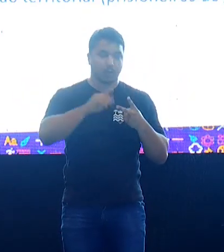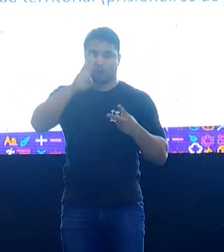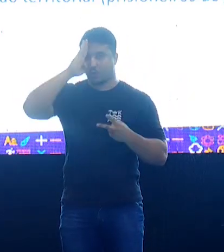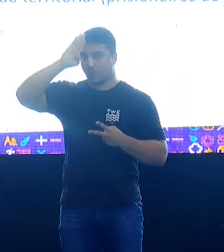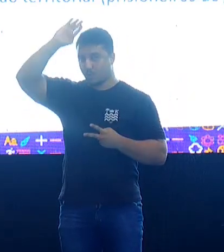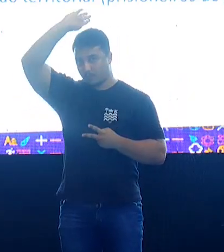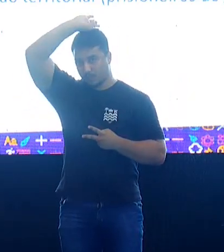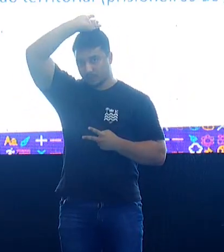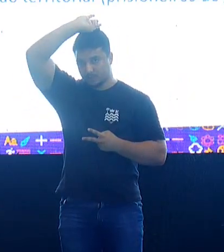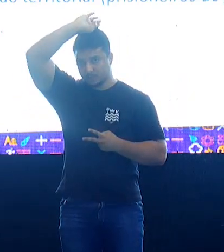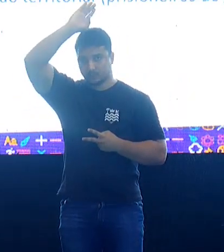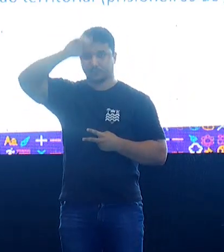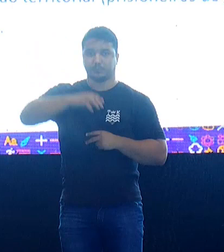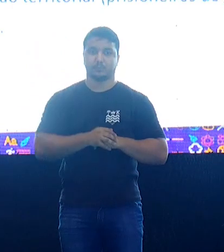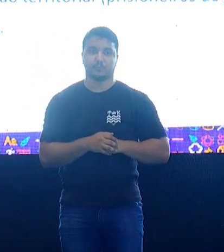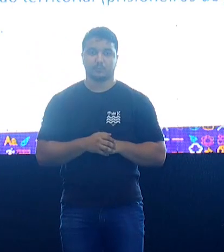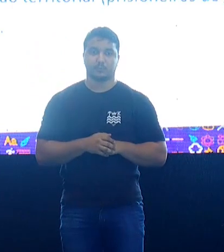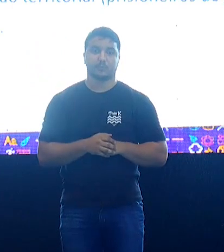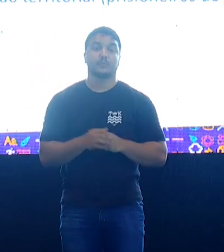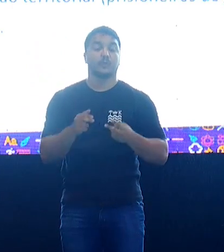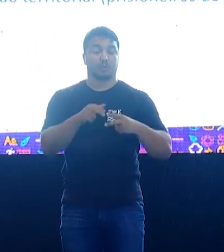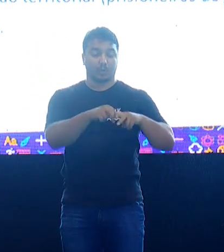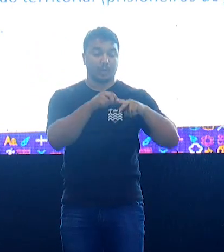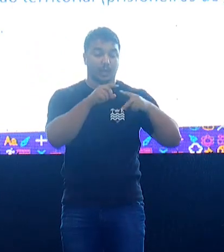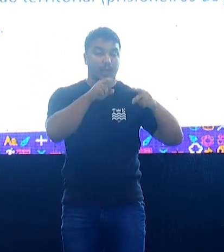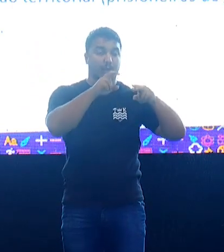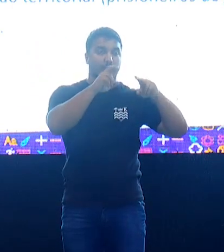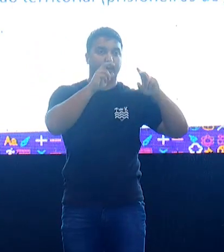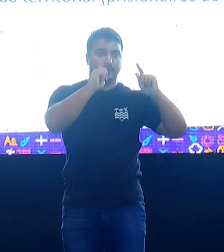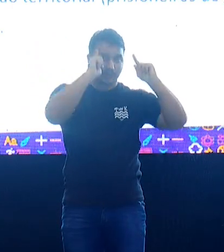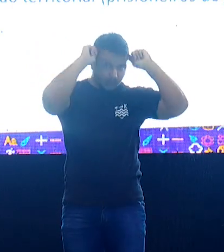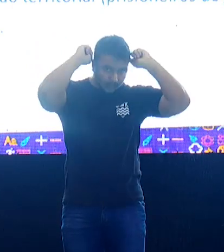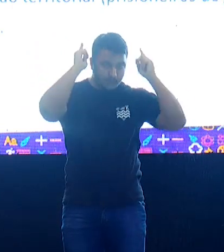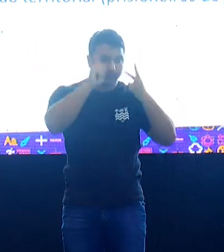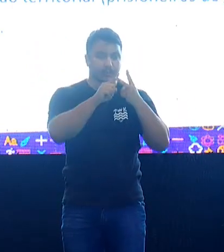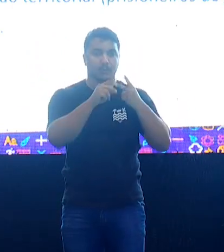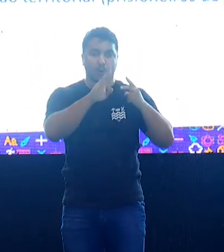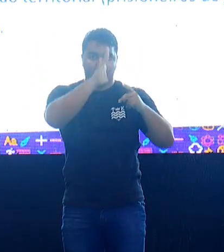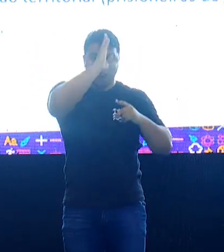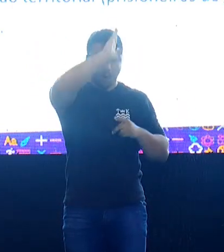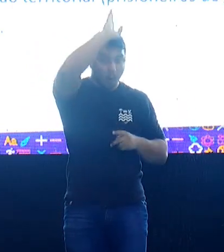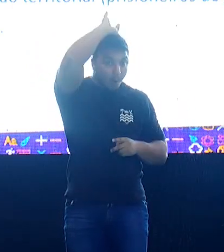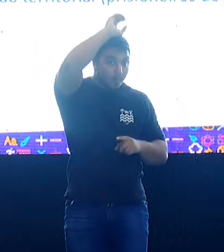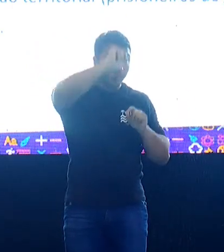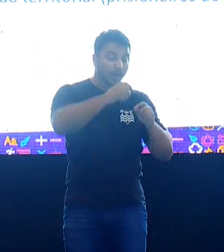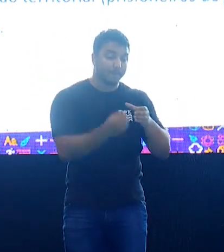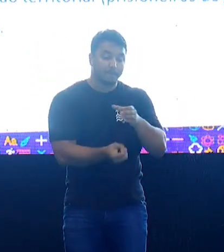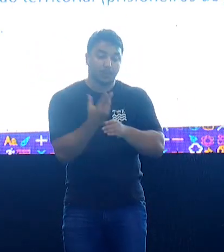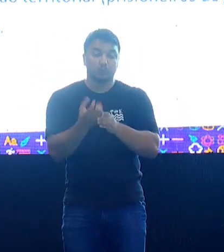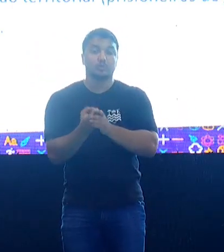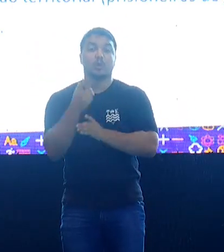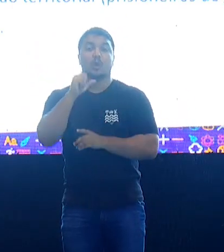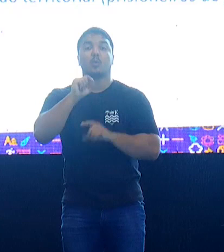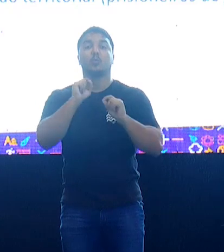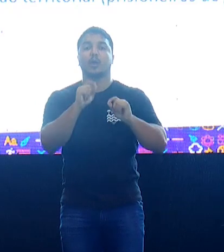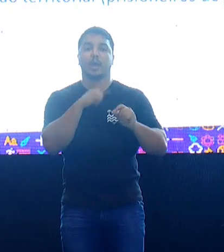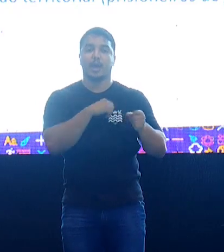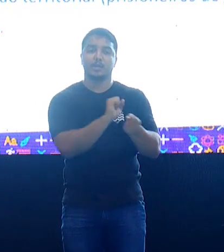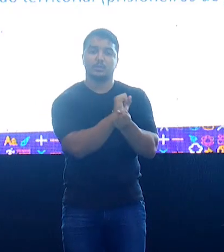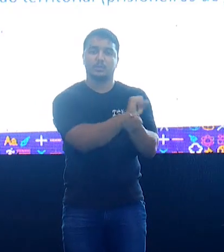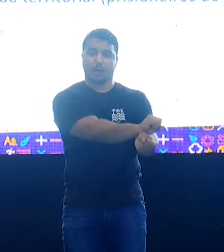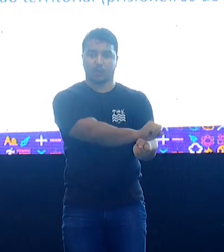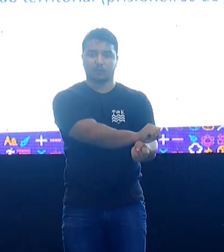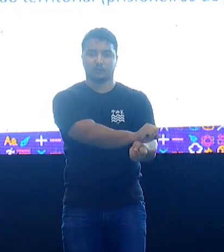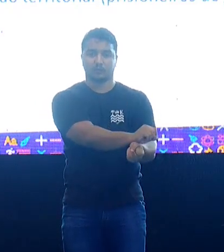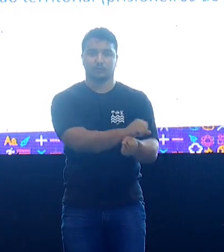na romana. Então, na Grécia e em Roma, o modo de produção